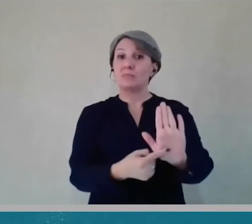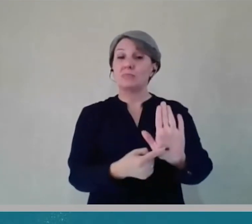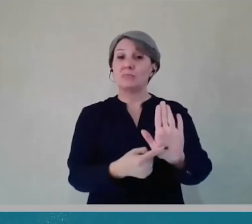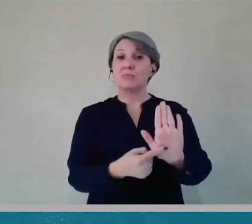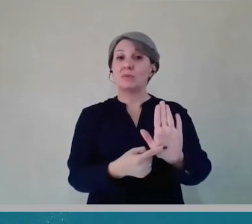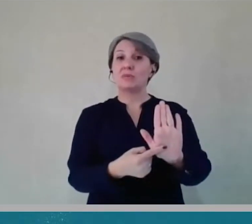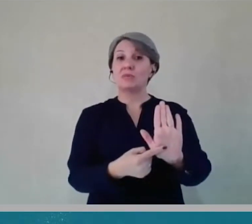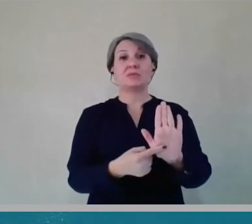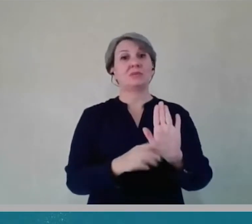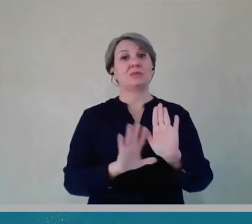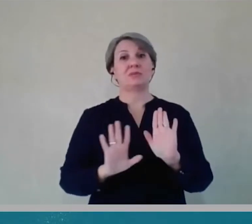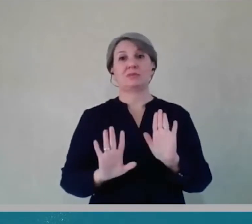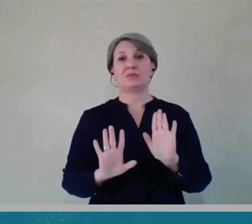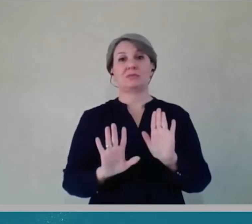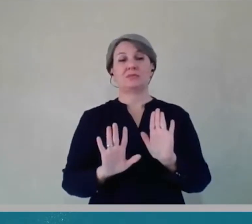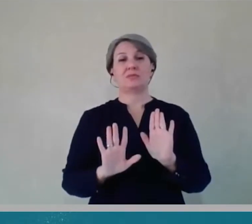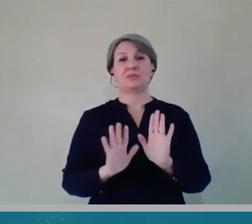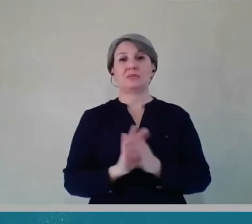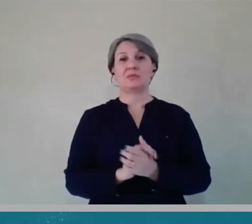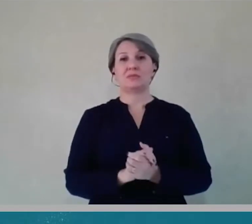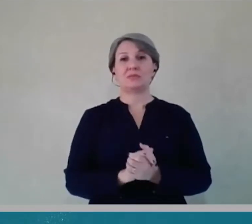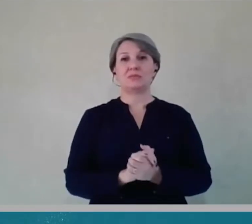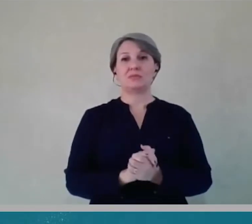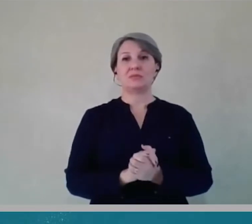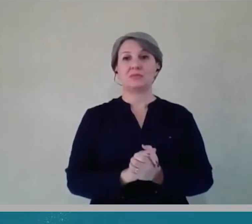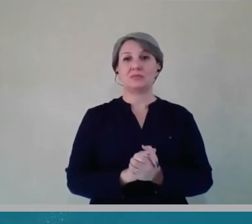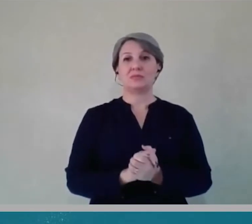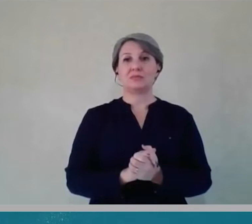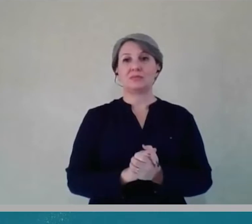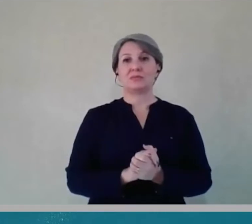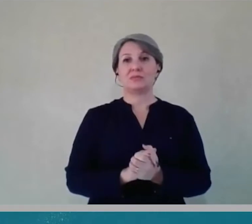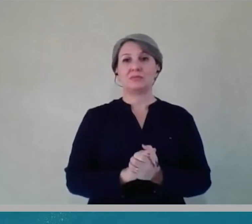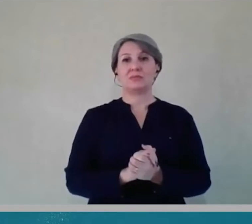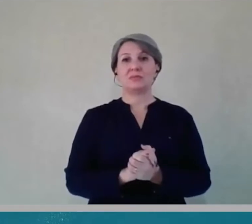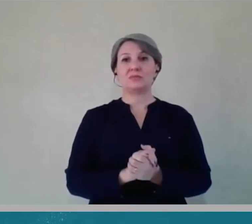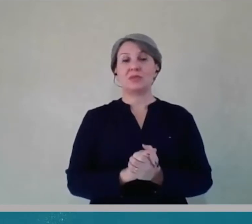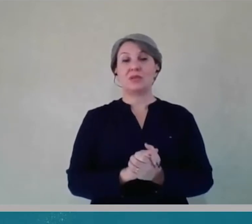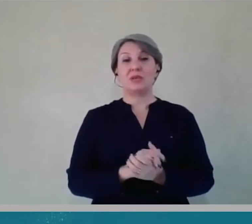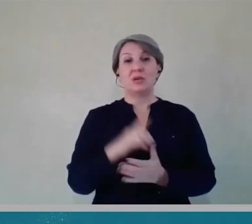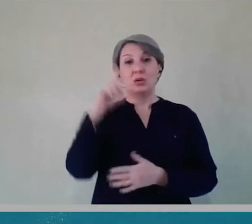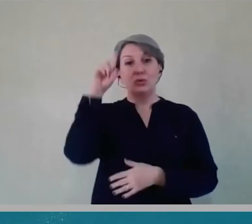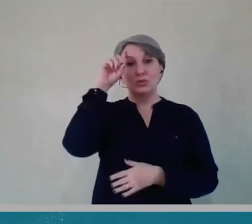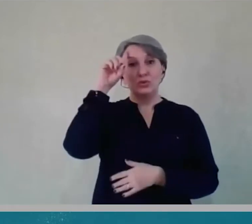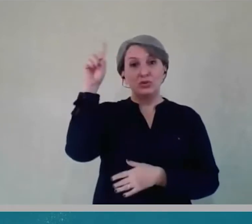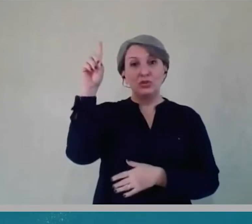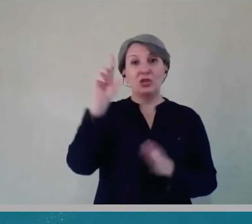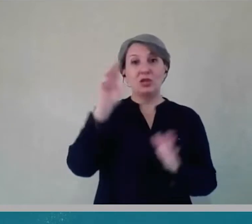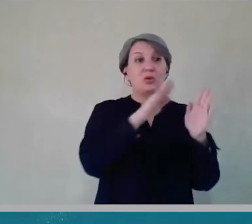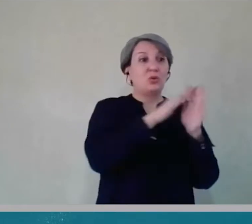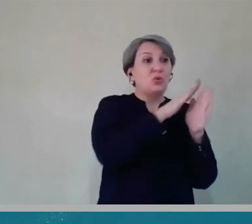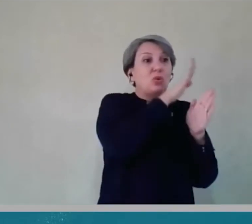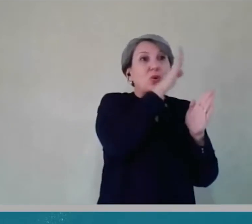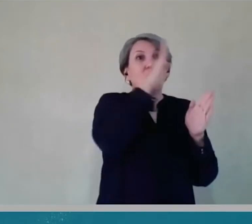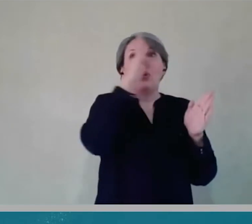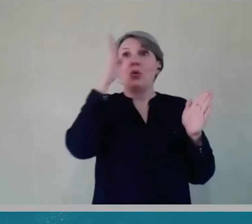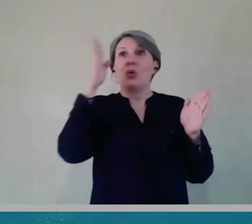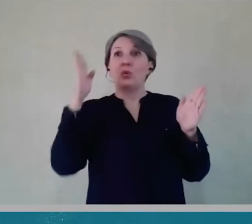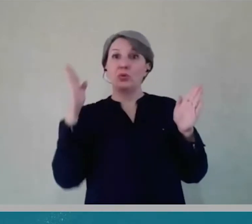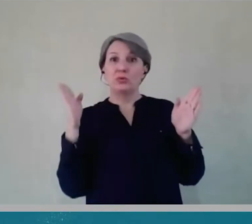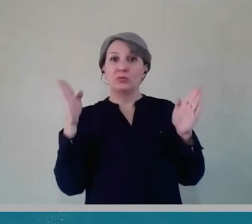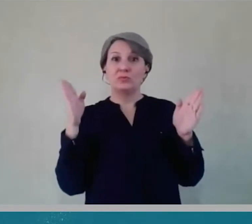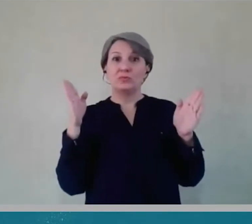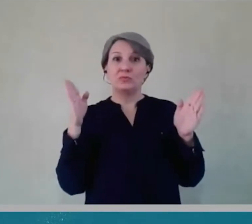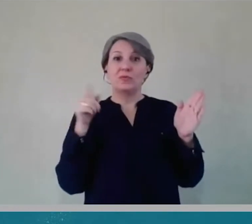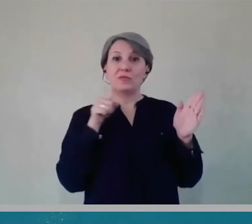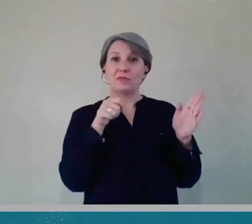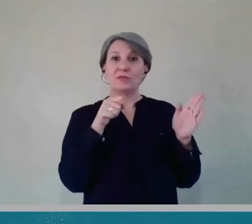avulta o pecado. E se você, durante o dia todo, tem o pecado diante de você, que você diz